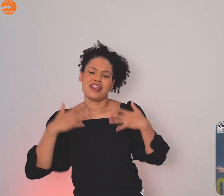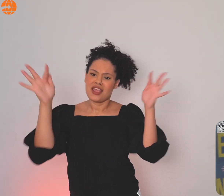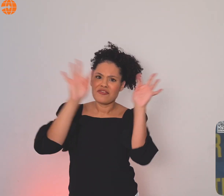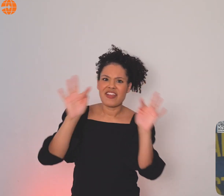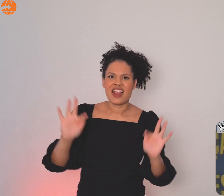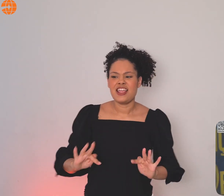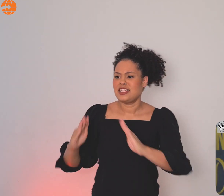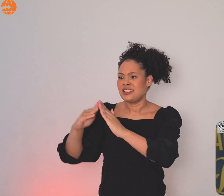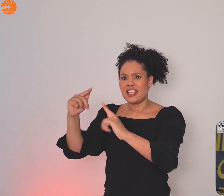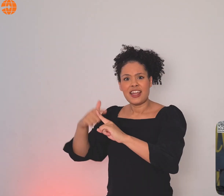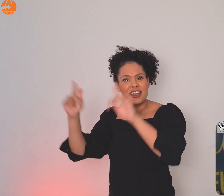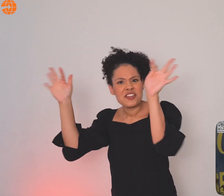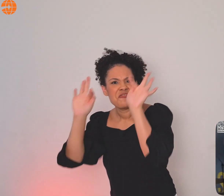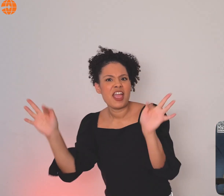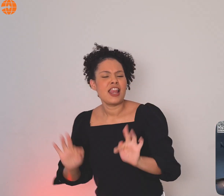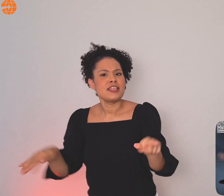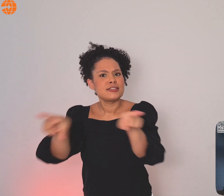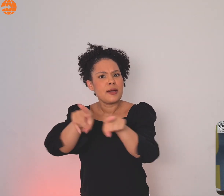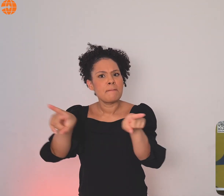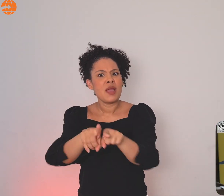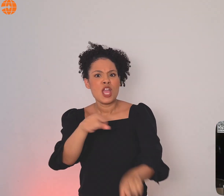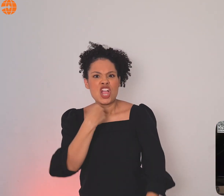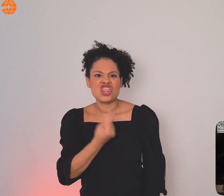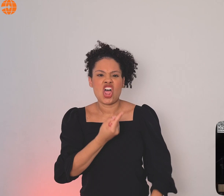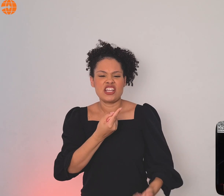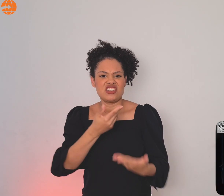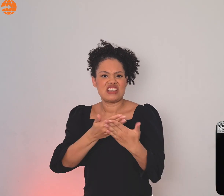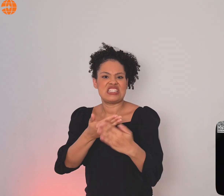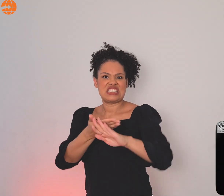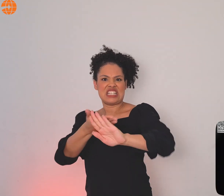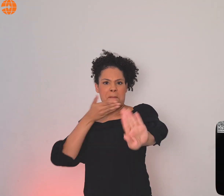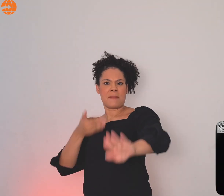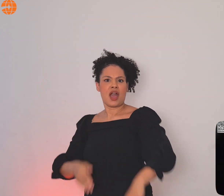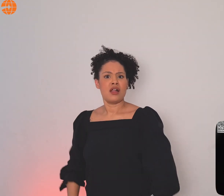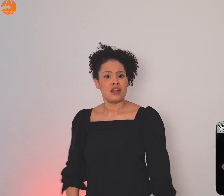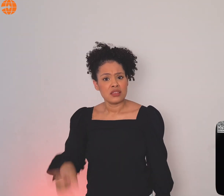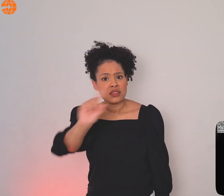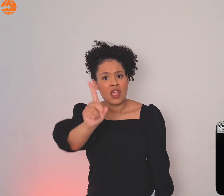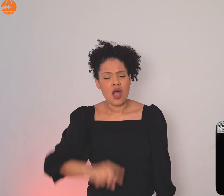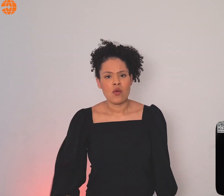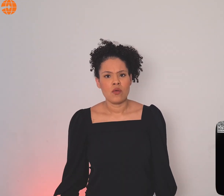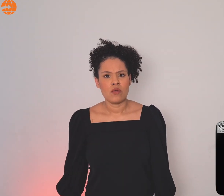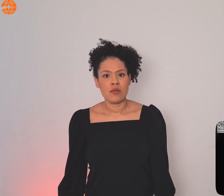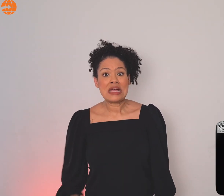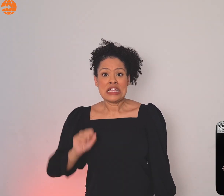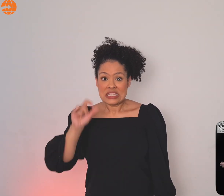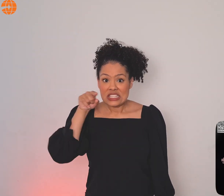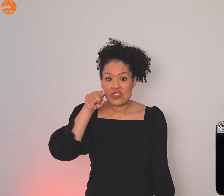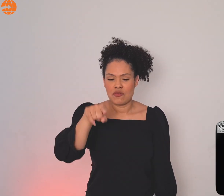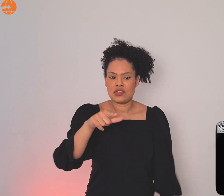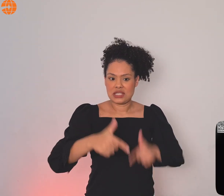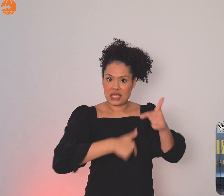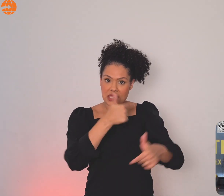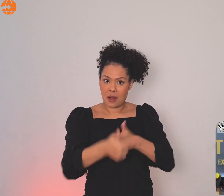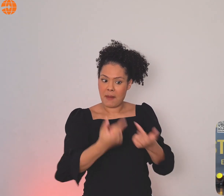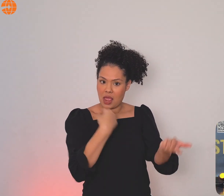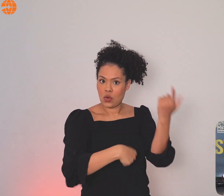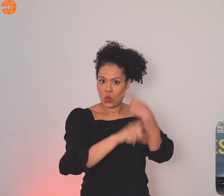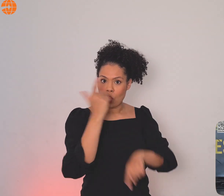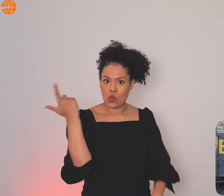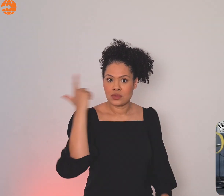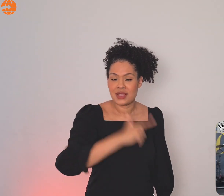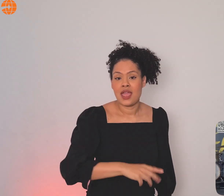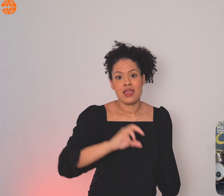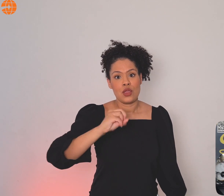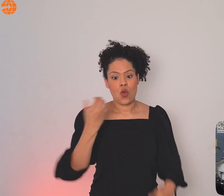não estamos separados não. Quando você tem uma recompensa, quando você é promovido, quando sua empresa